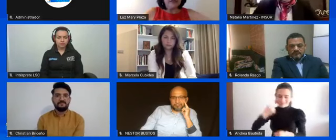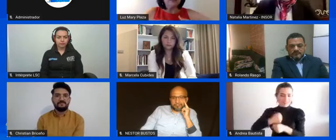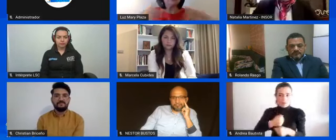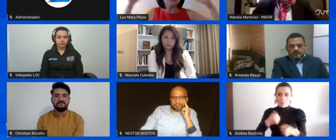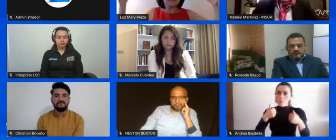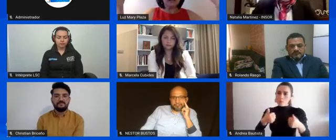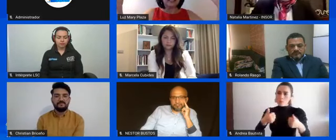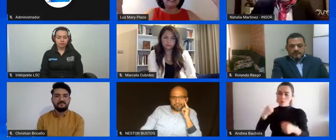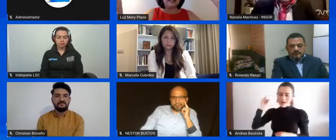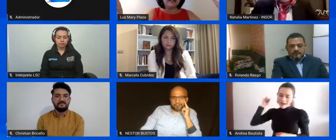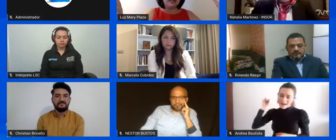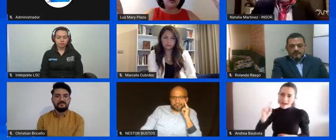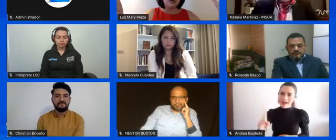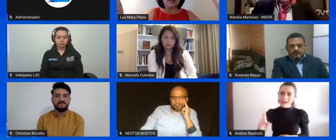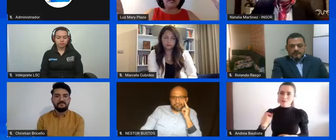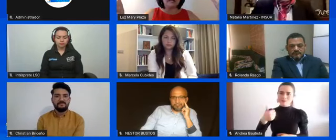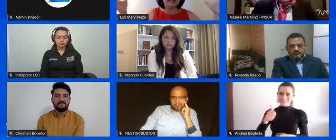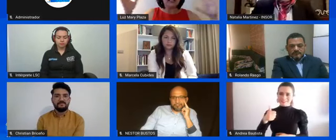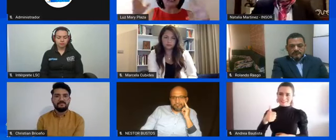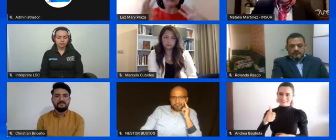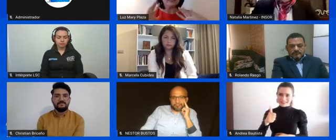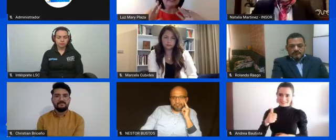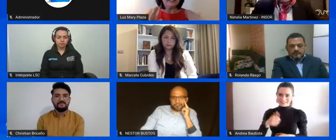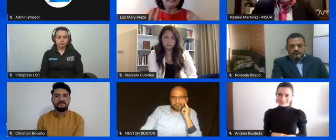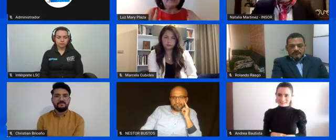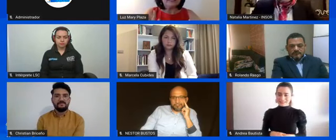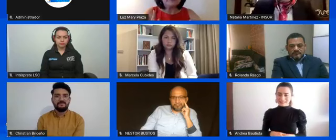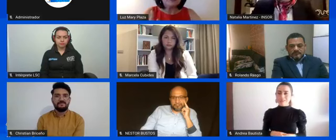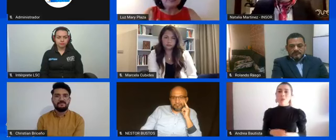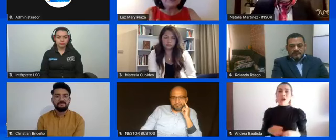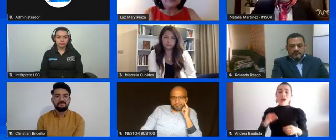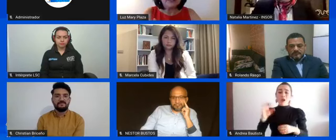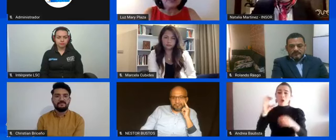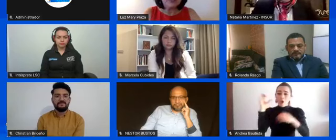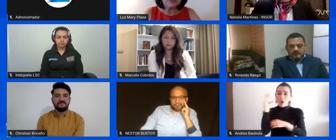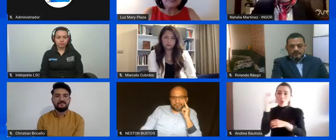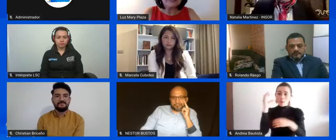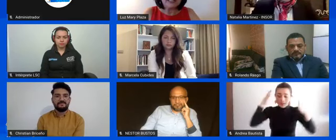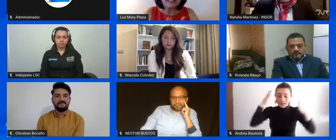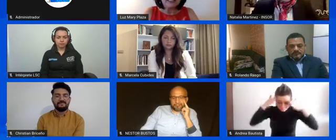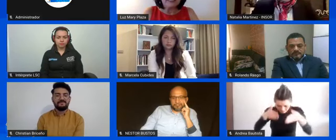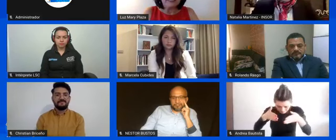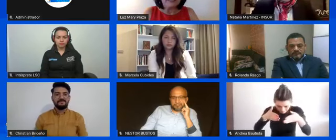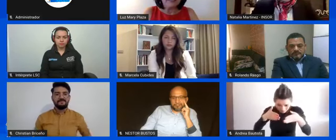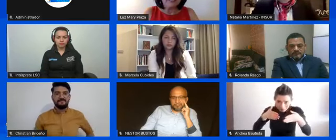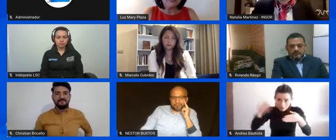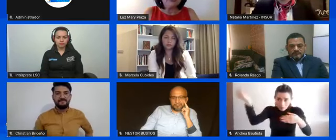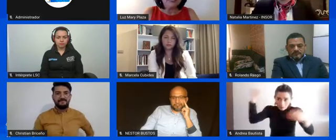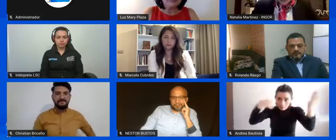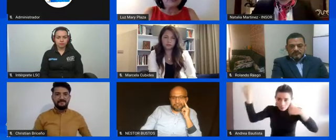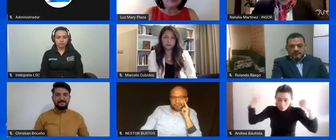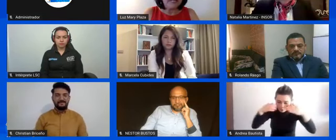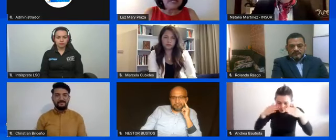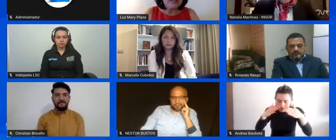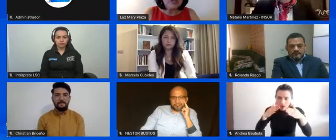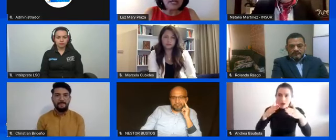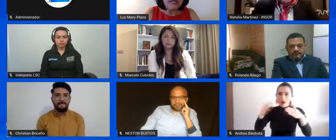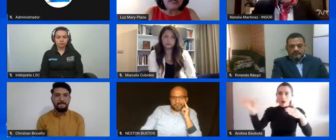que logramos salir de Colombia, ¿sí? Entonces, ya el Ministerio de Educación, por ejemplo, nos decía, hay una